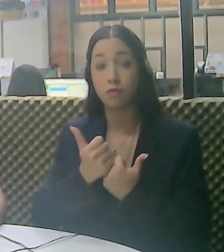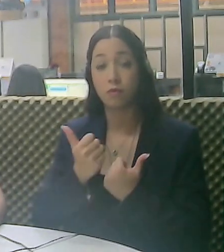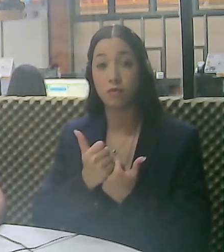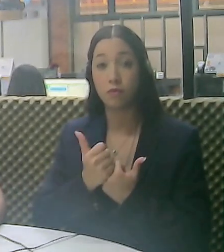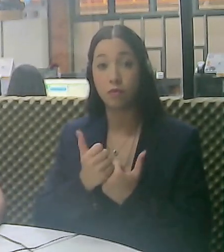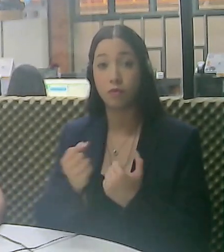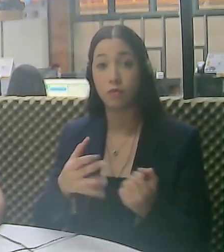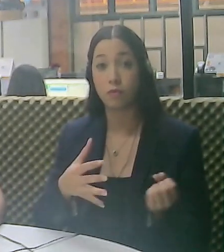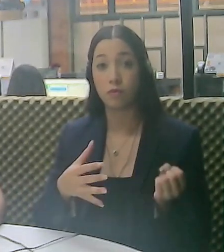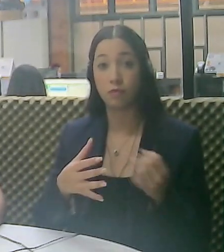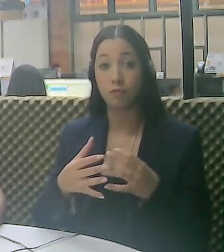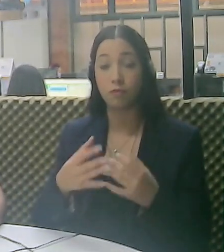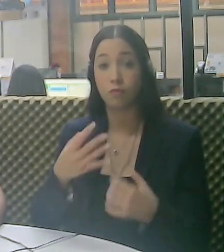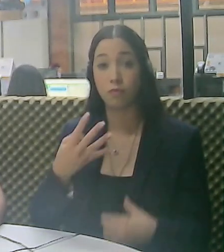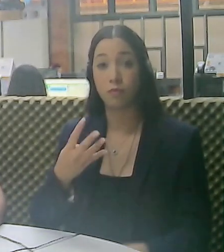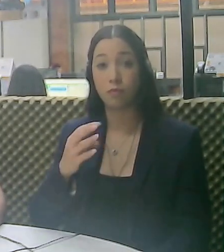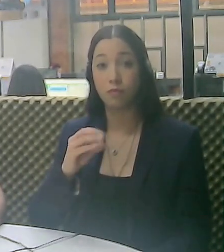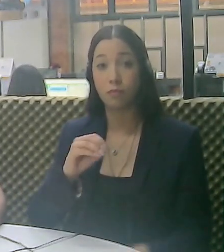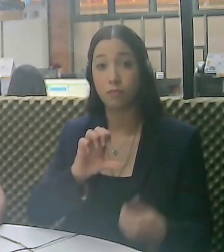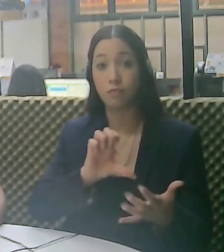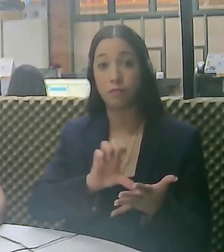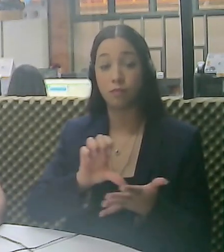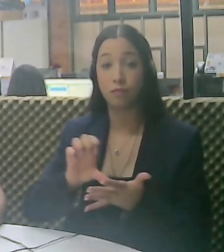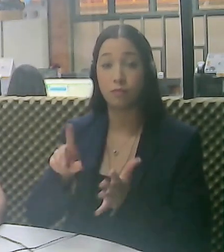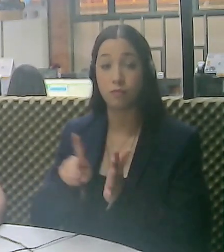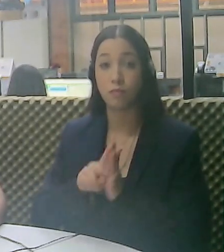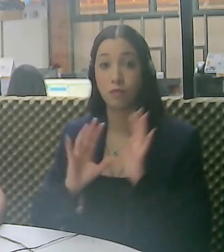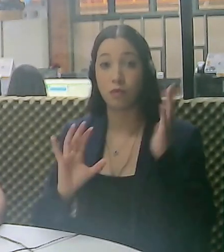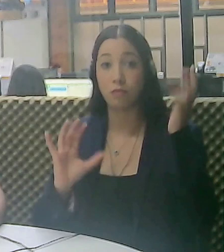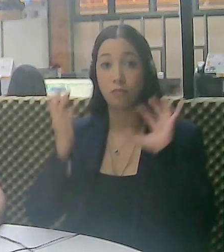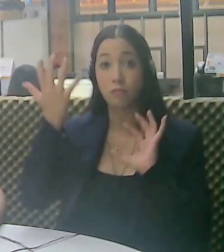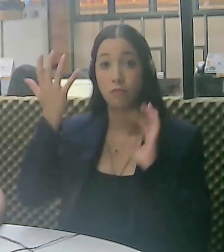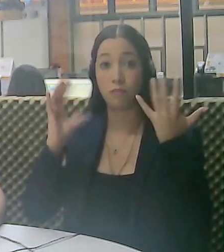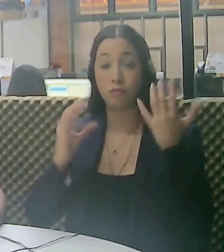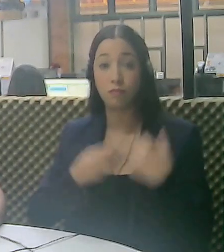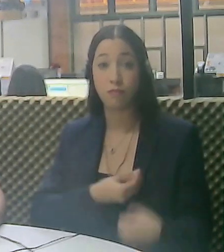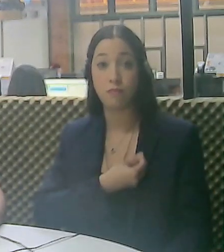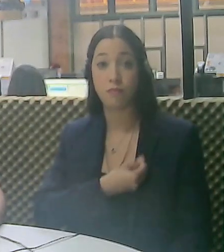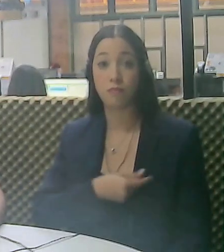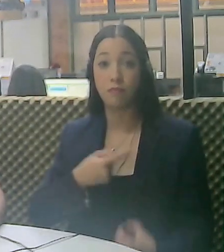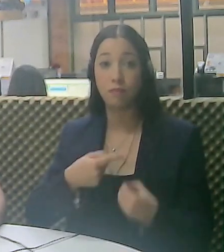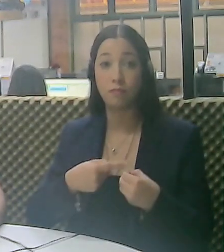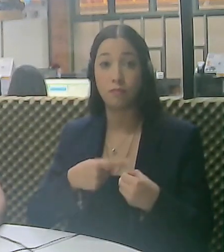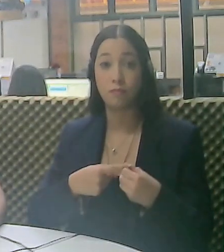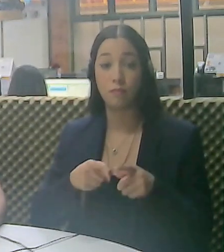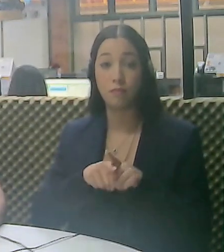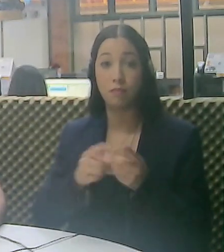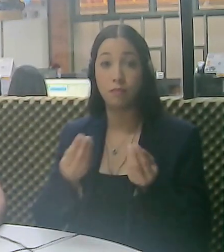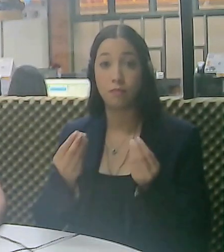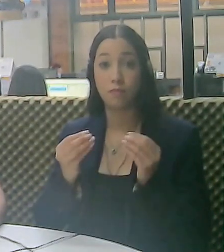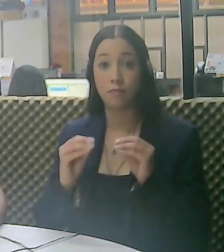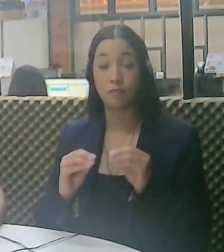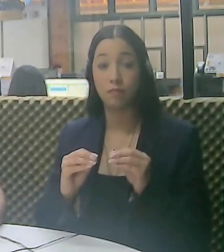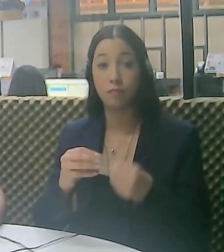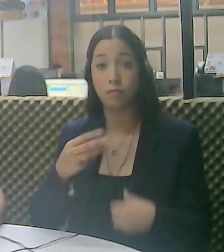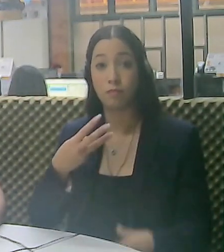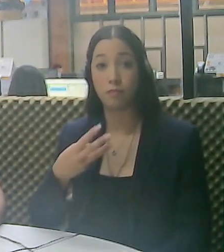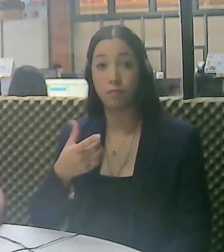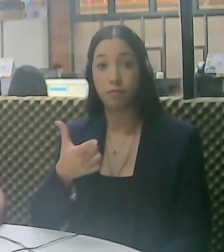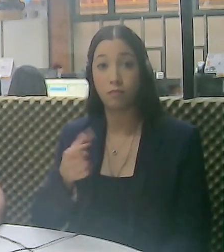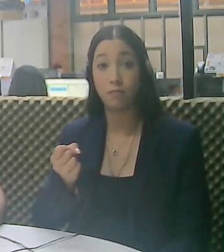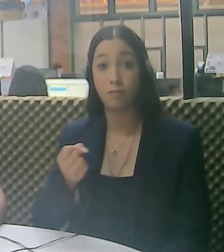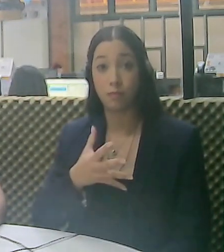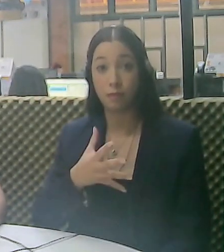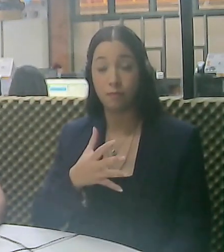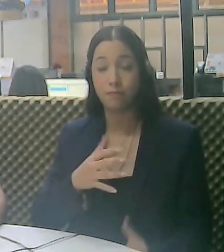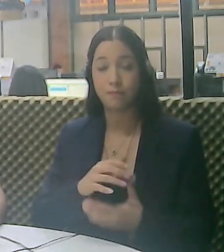a atualização de 40 estações meteorológicas existentes na cidade e instalações de outras 32